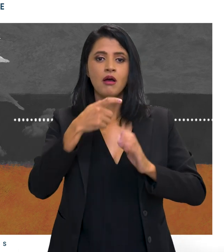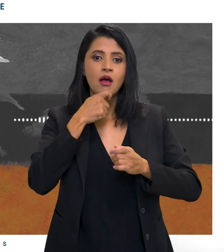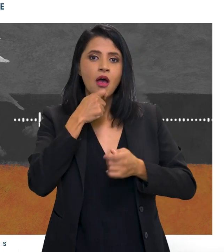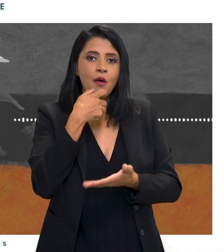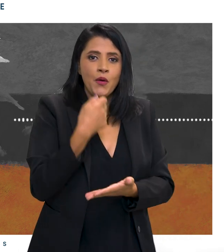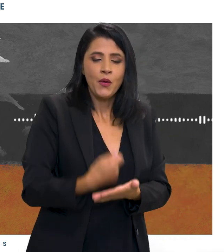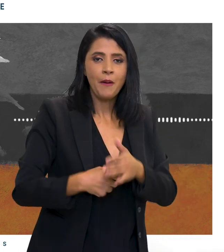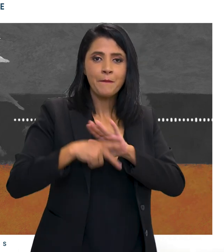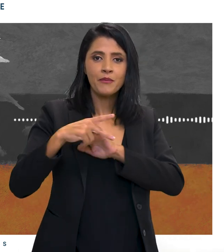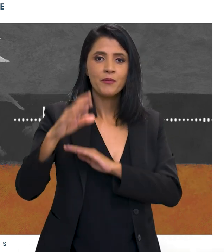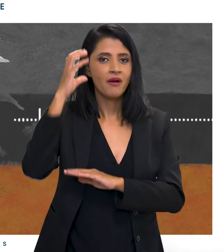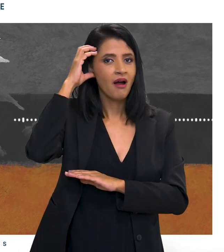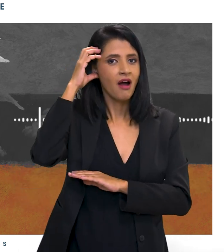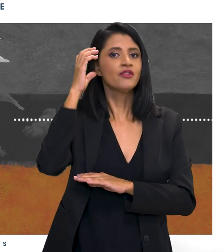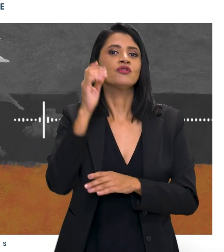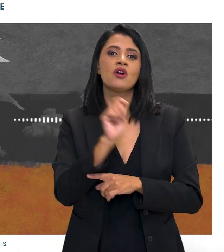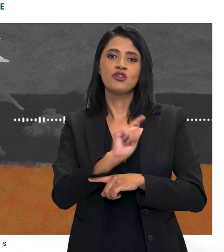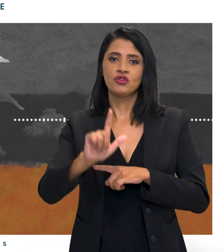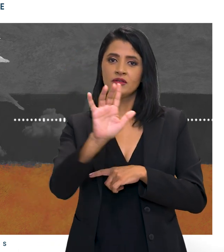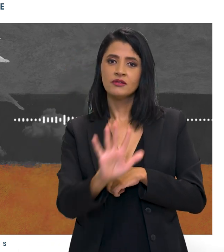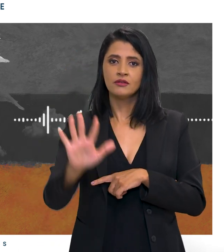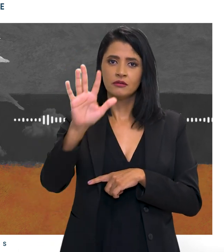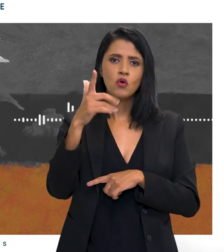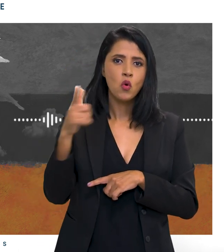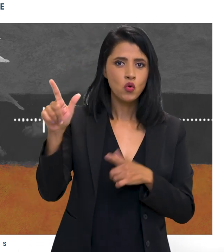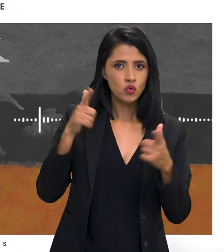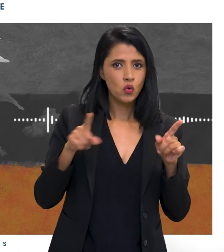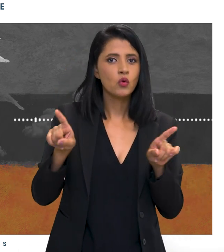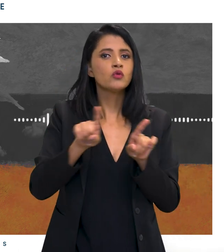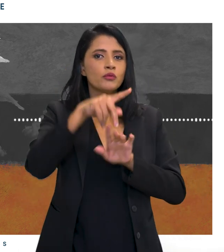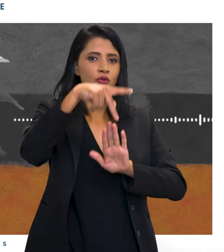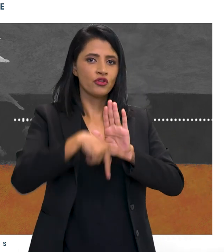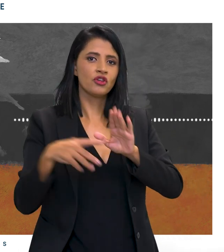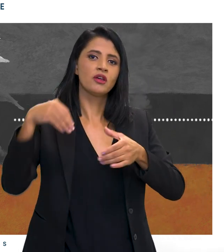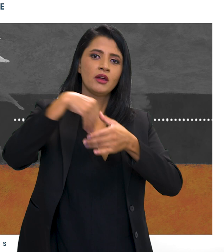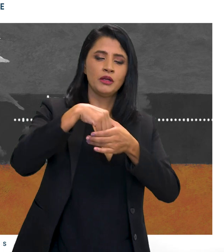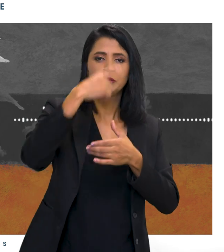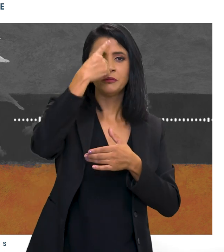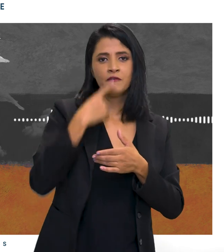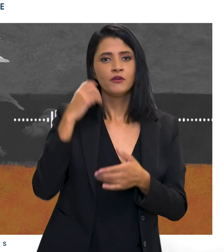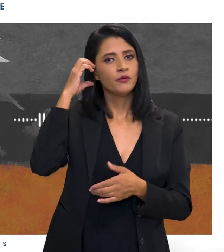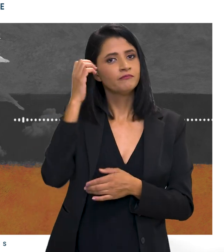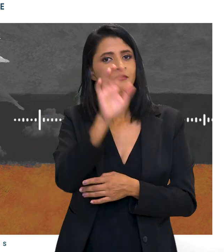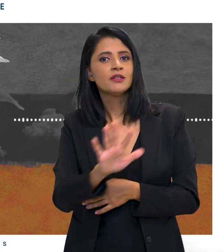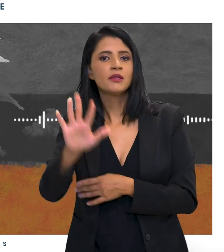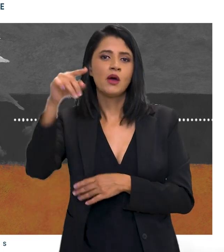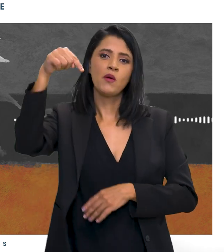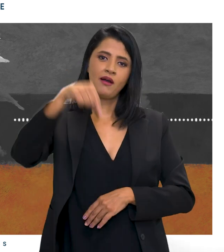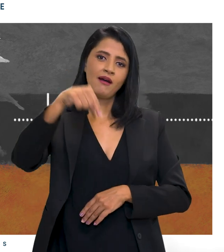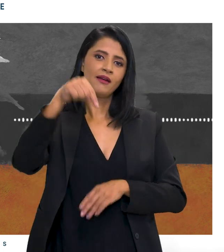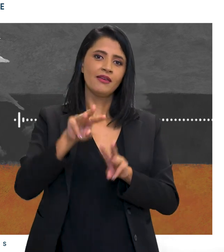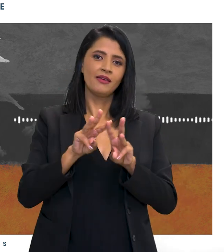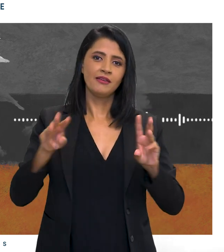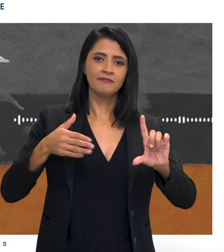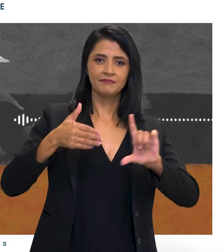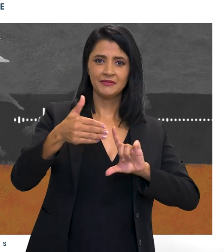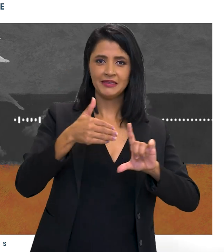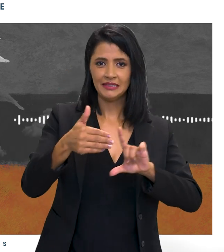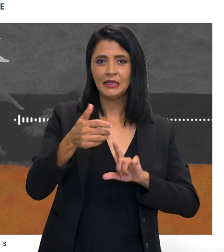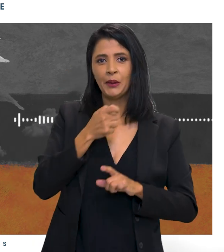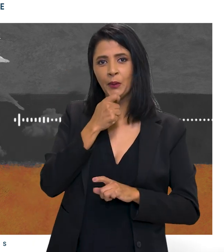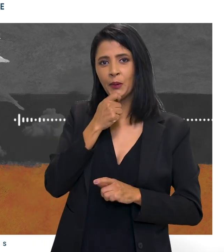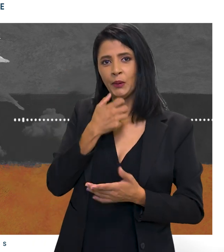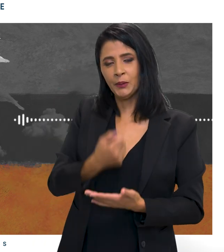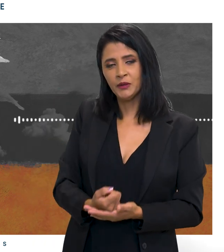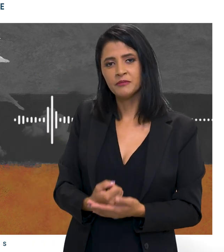Raras é um podcast original da Rádio Agência Nacional. Ouça outros de nossos projetos no perfil da Rádio Agência Nacional aqui nesta plataforma